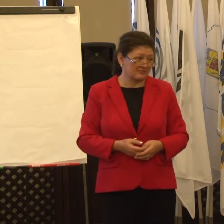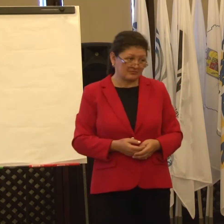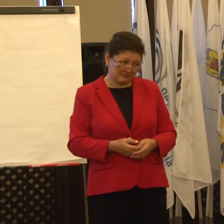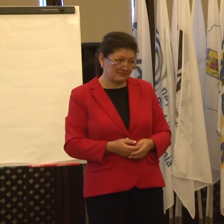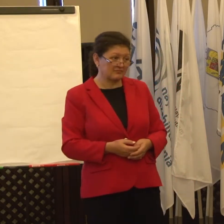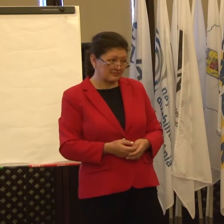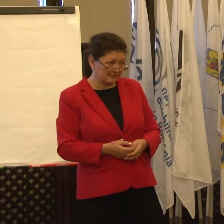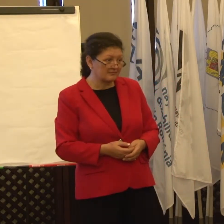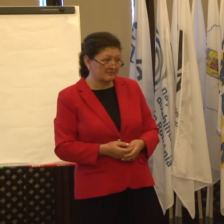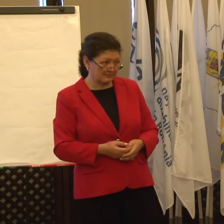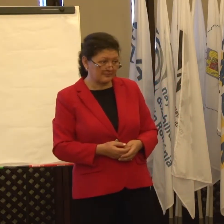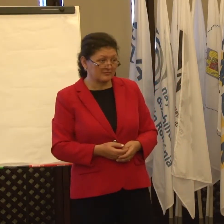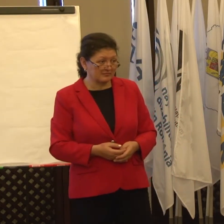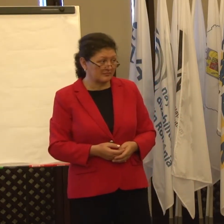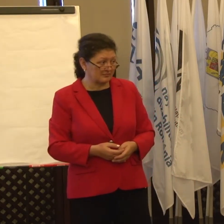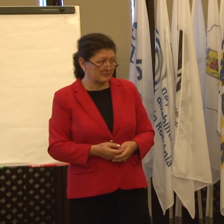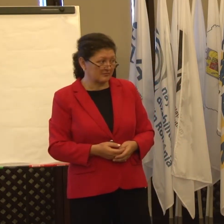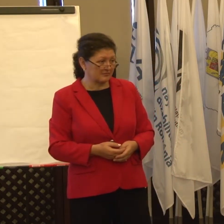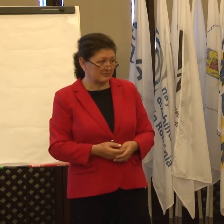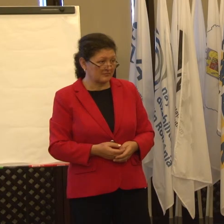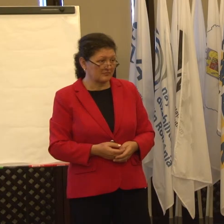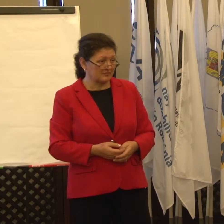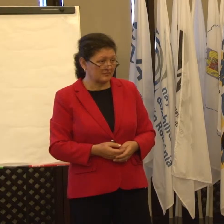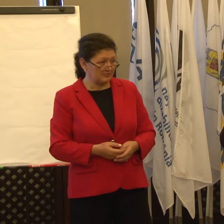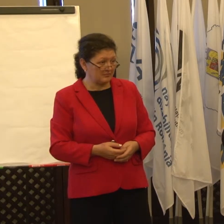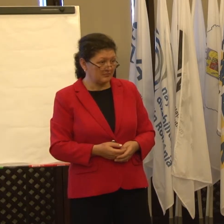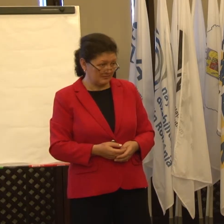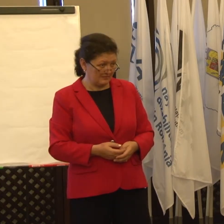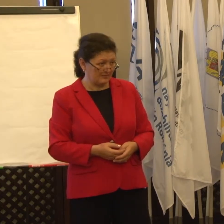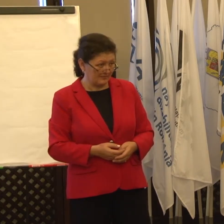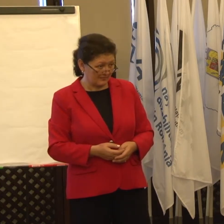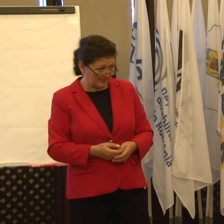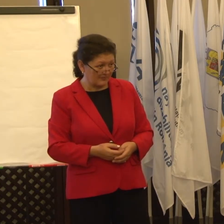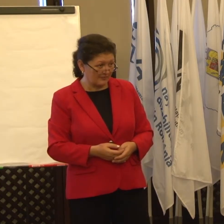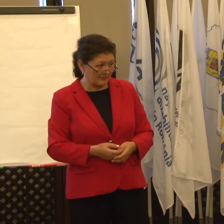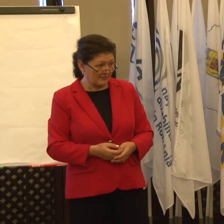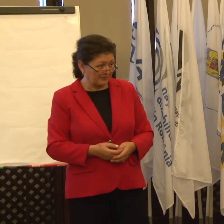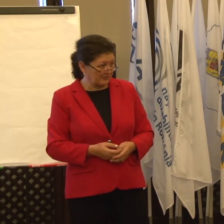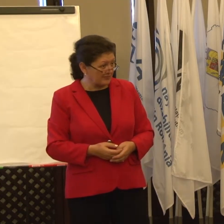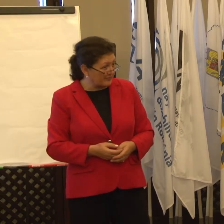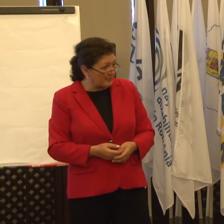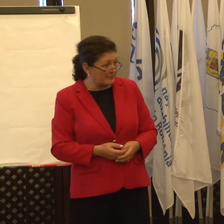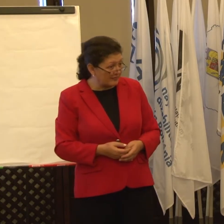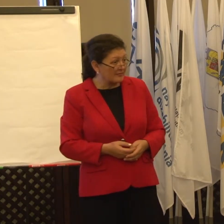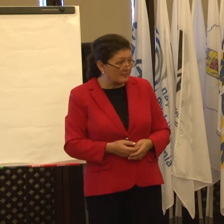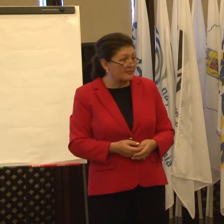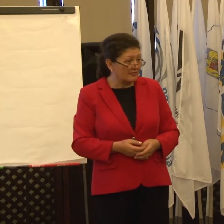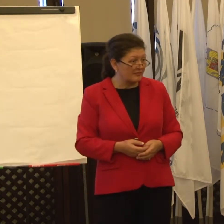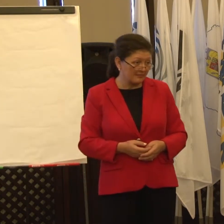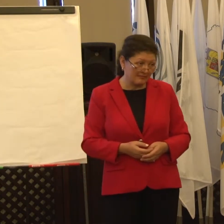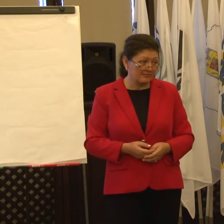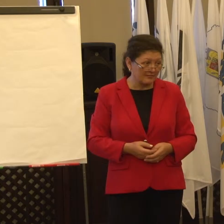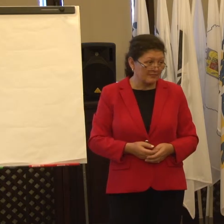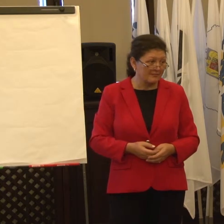Atitudinea este, v-am reprodus textual această discuție, iar ceea ce